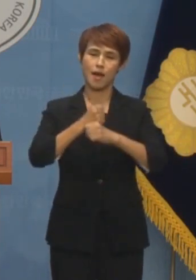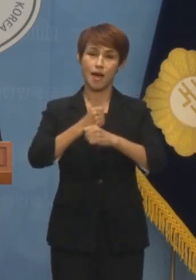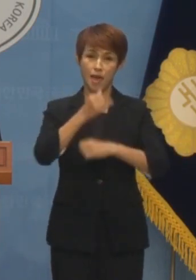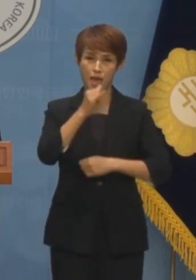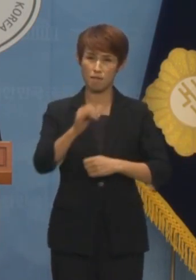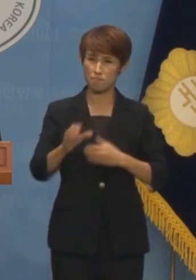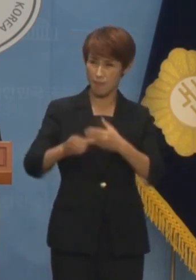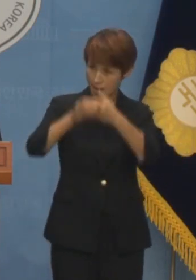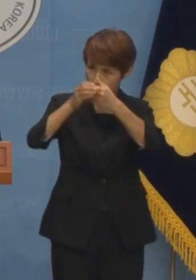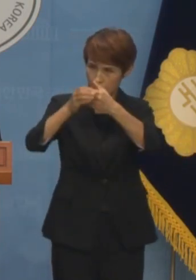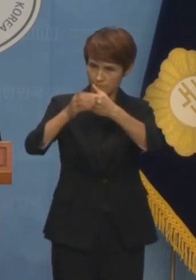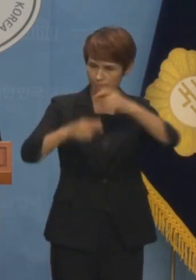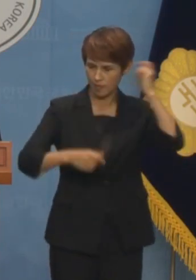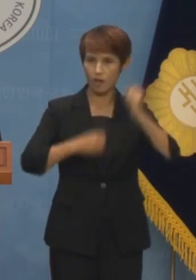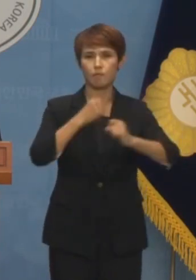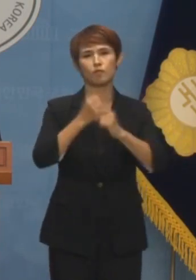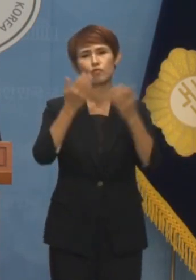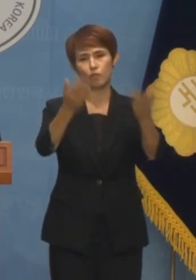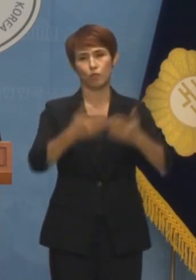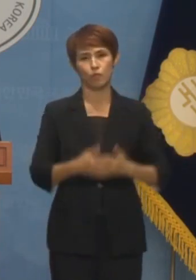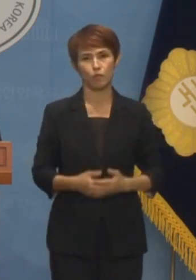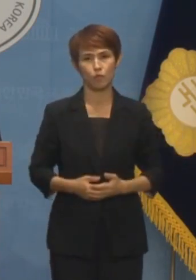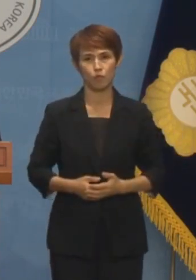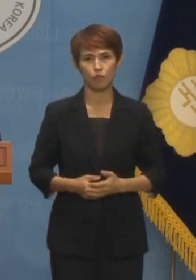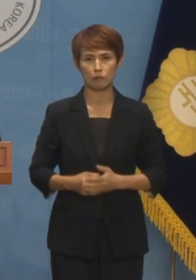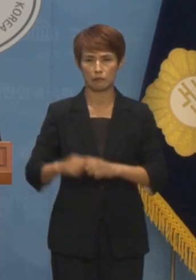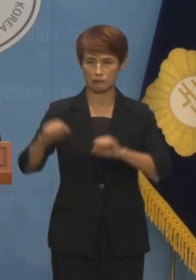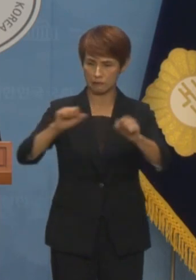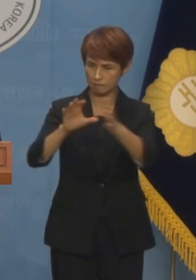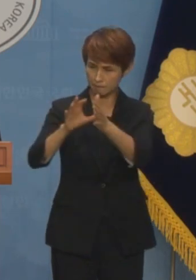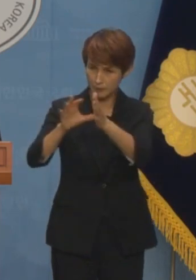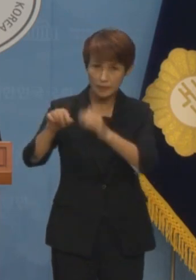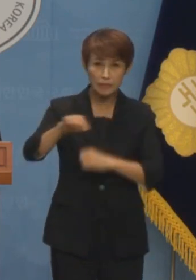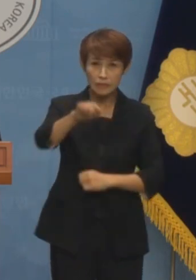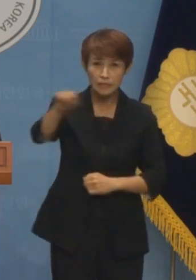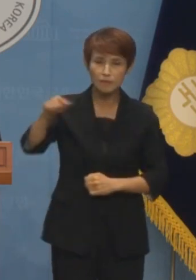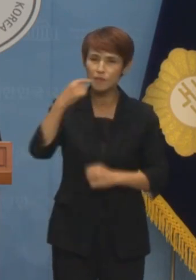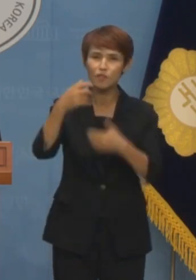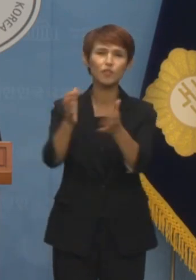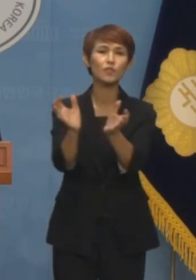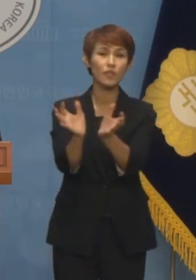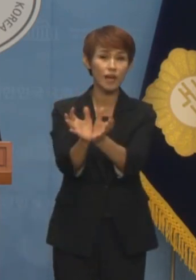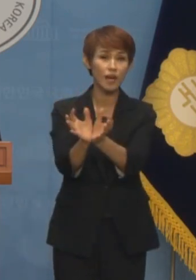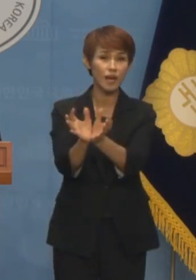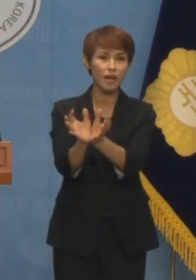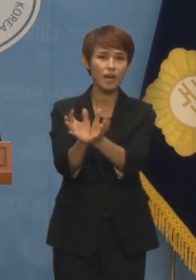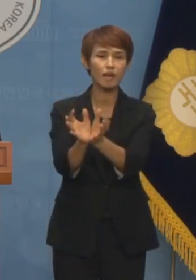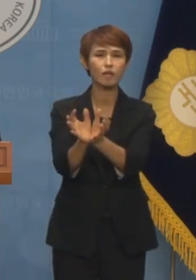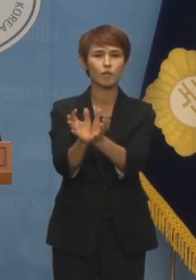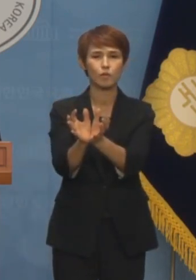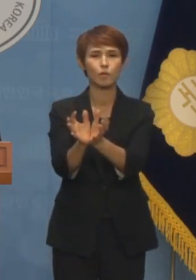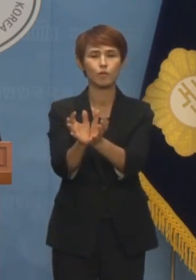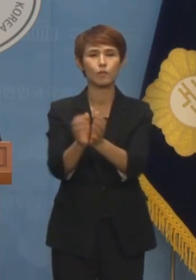때는 강력하게 맞서서 망동을 일삼는 민주당과 국가 전복